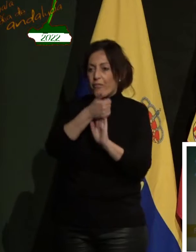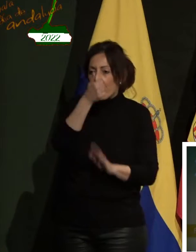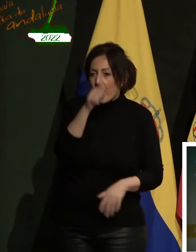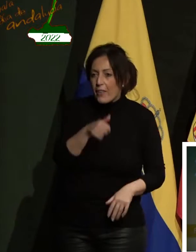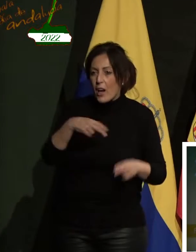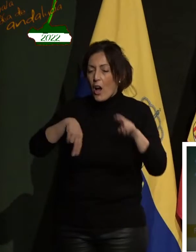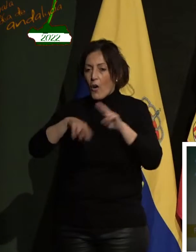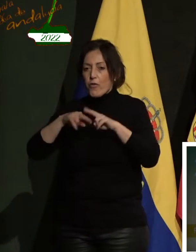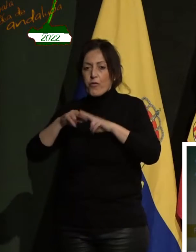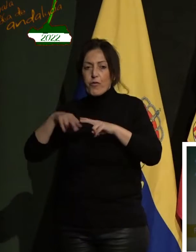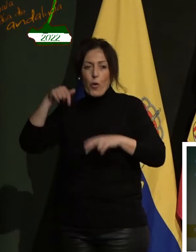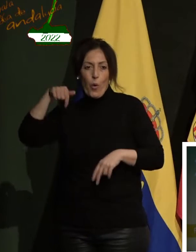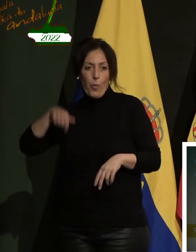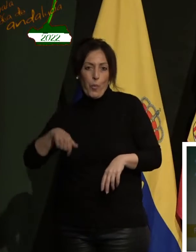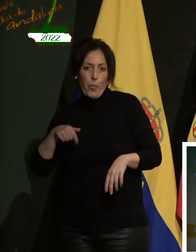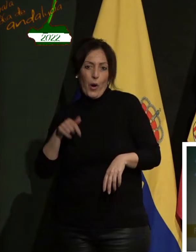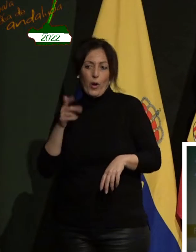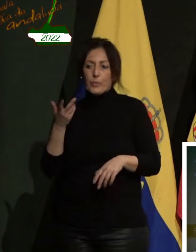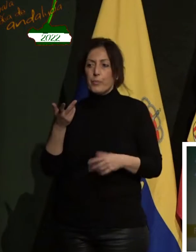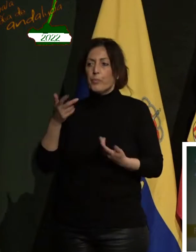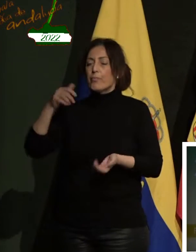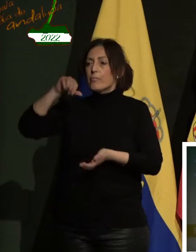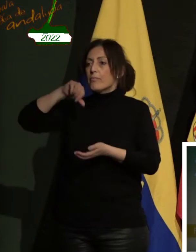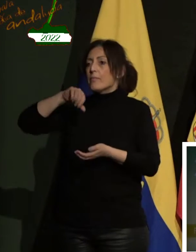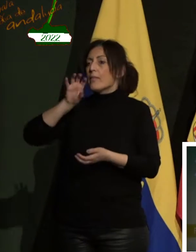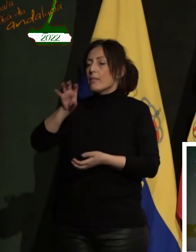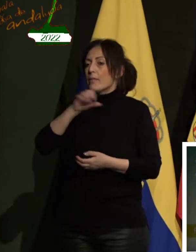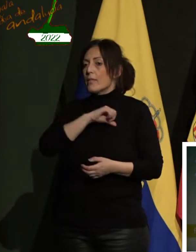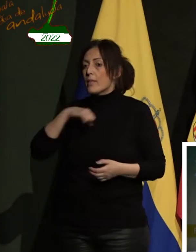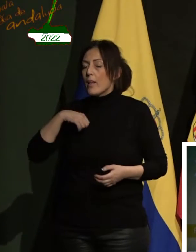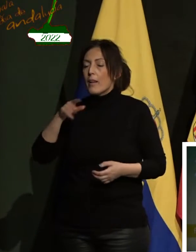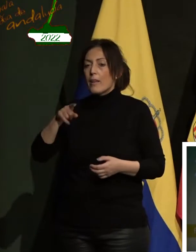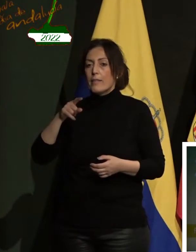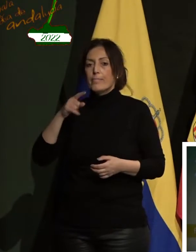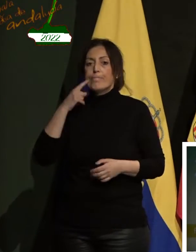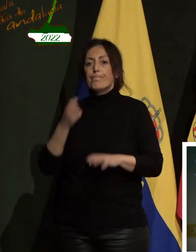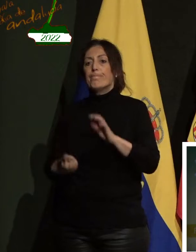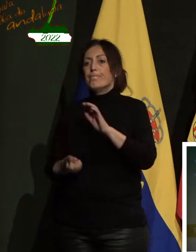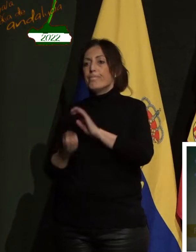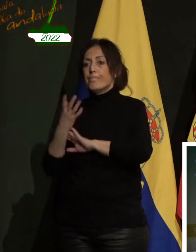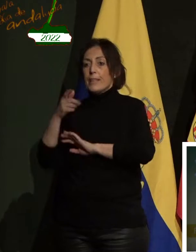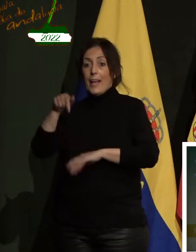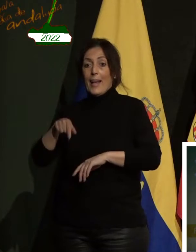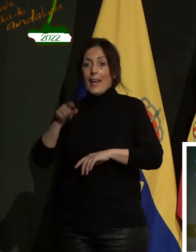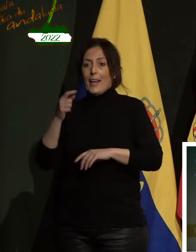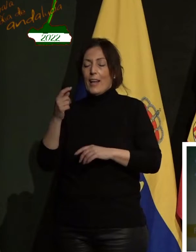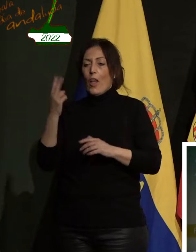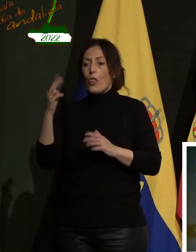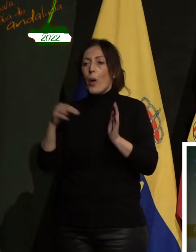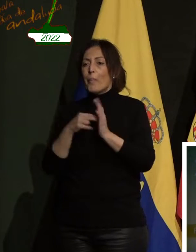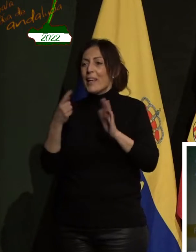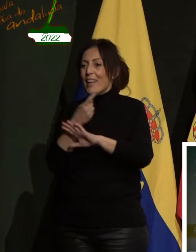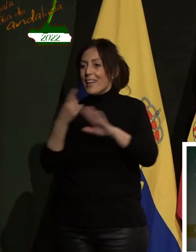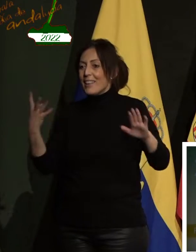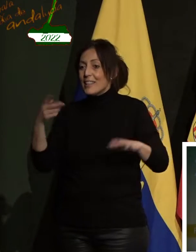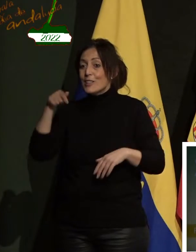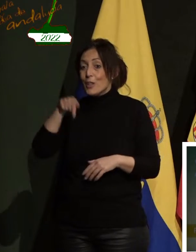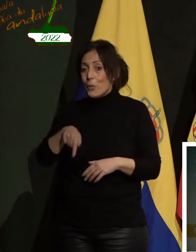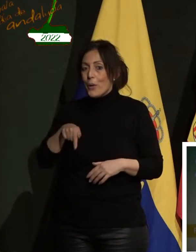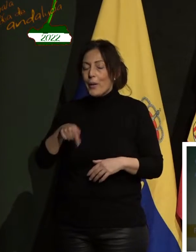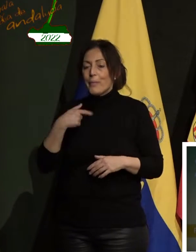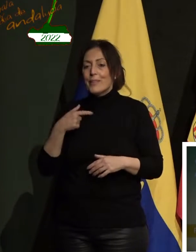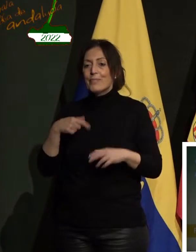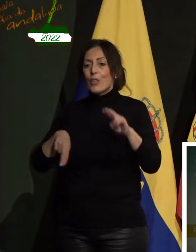de Fútbol Regional. En el año 2019 nace el Club Deportivo Flamencos Amputados Sur y entre sus